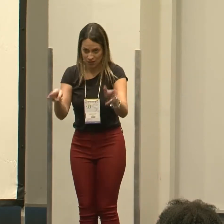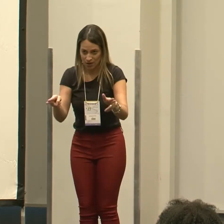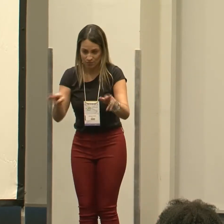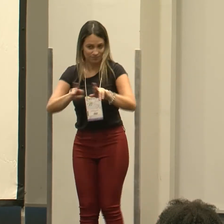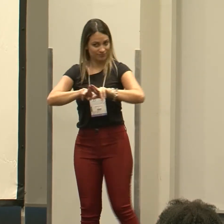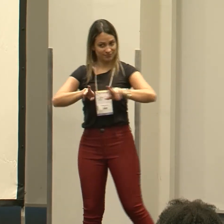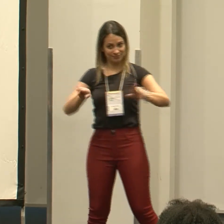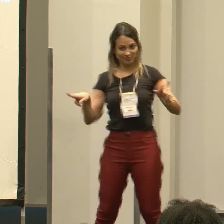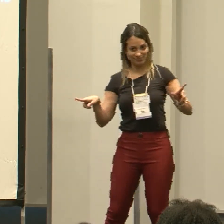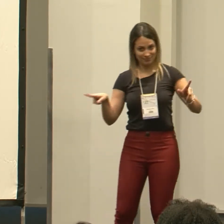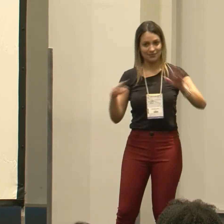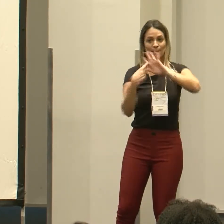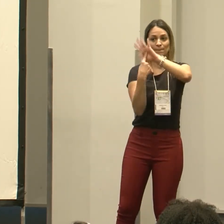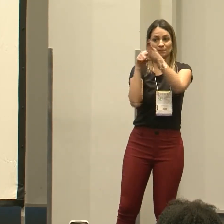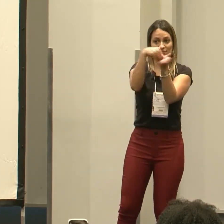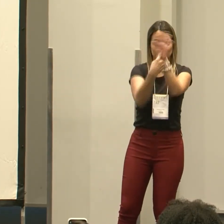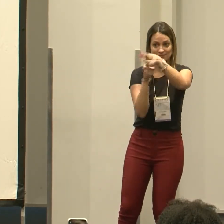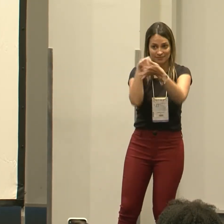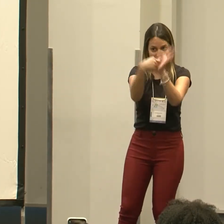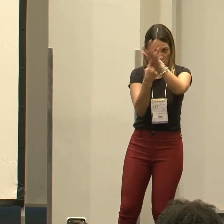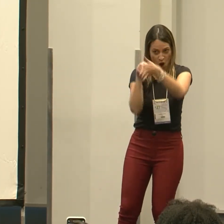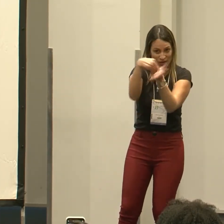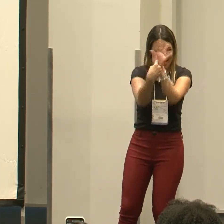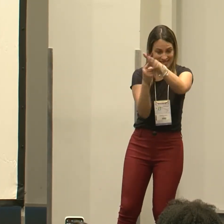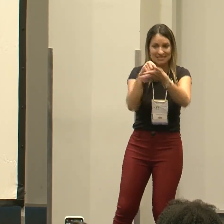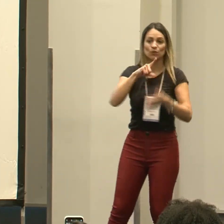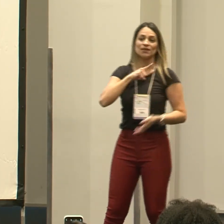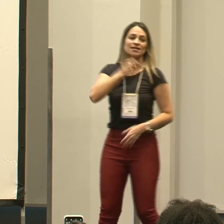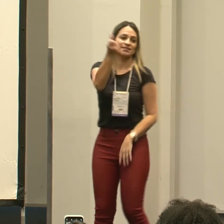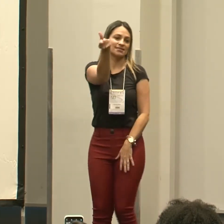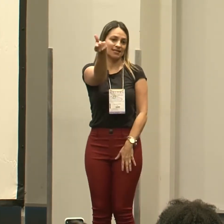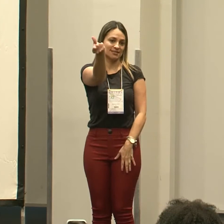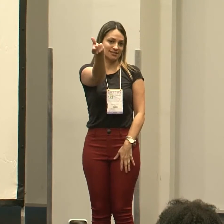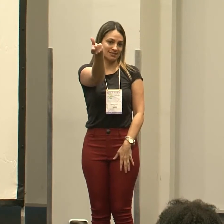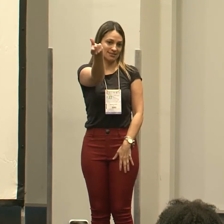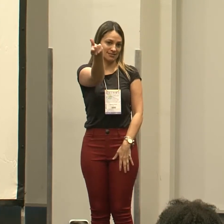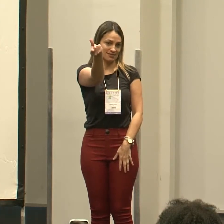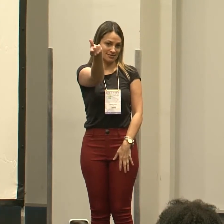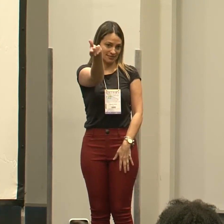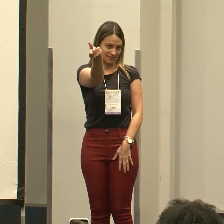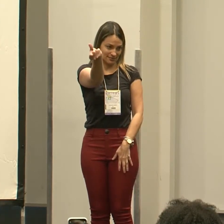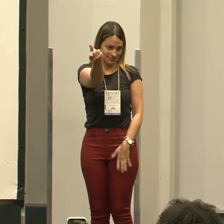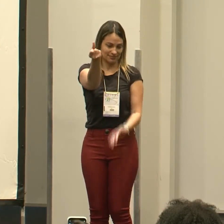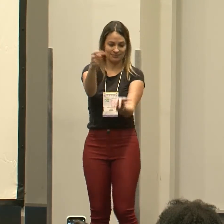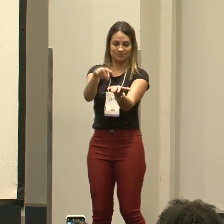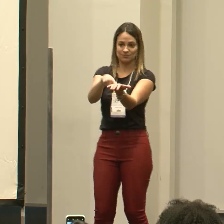e orientação é a mesma coisa? Não é a mesma coisa. Orientação tem 6.